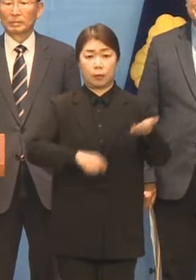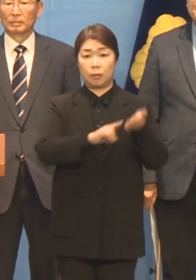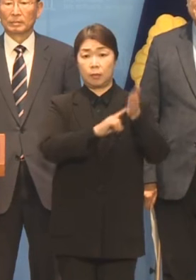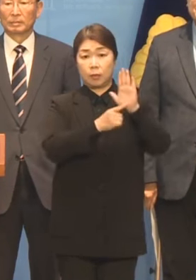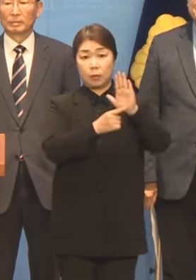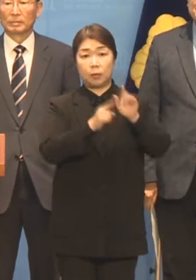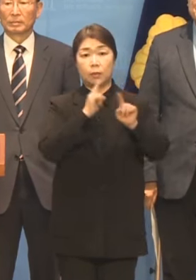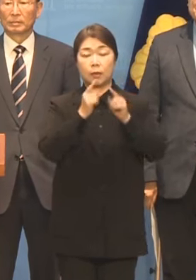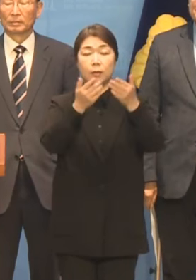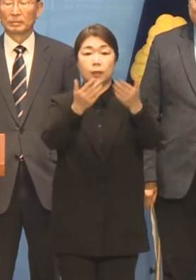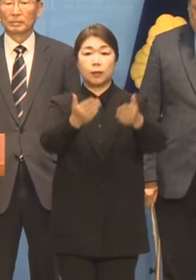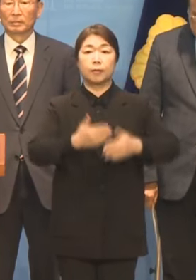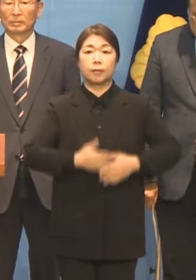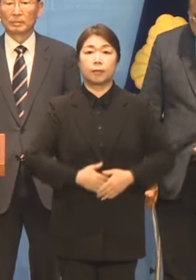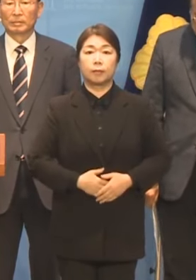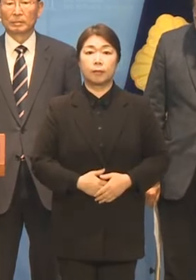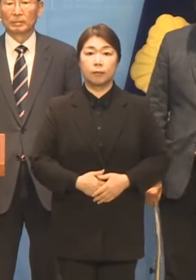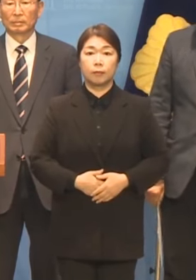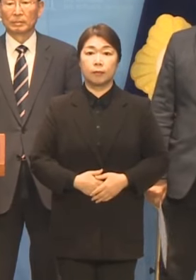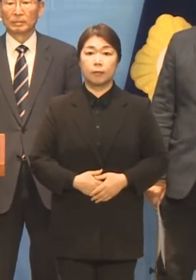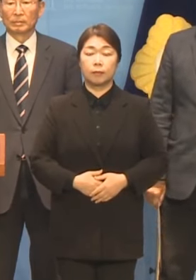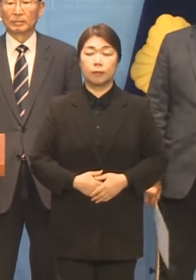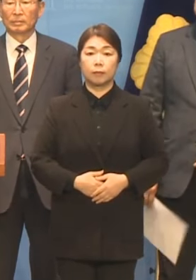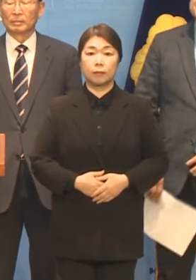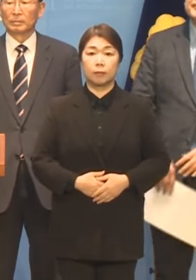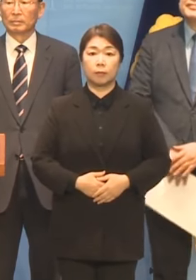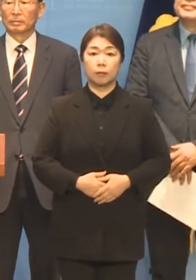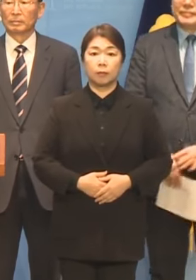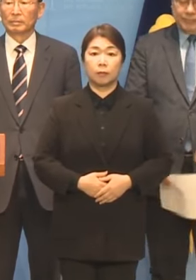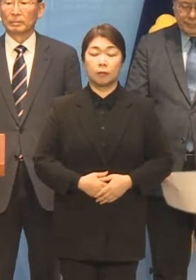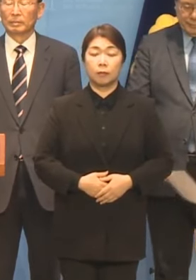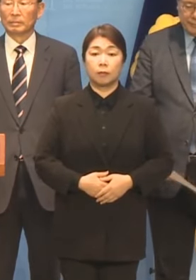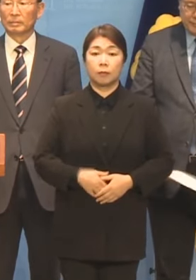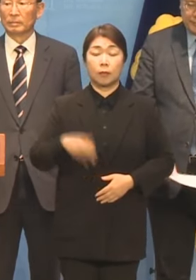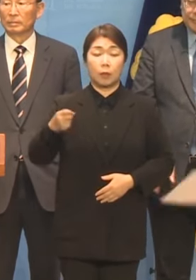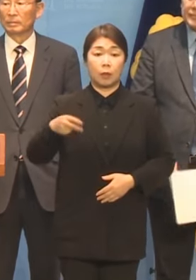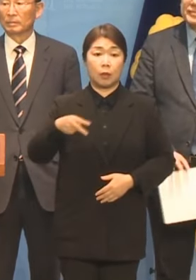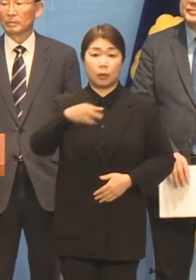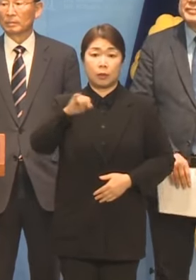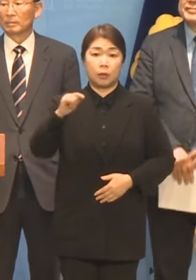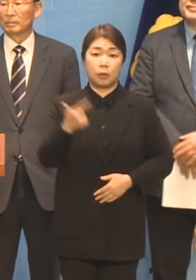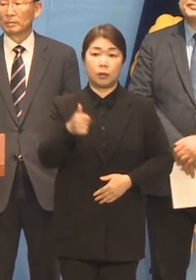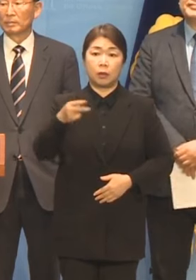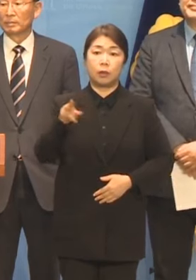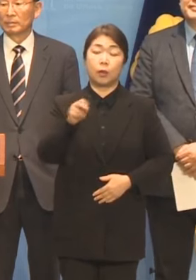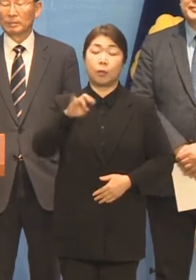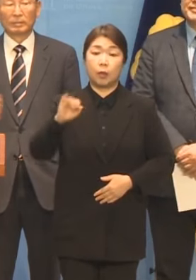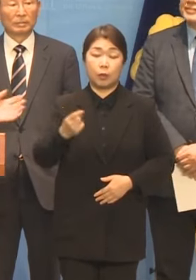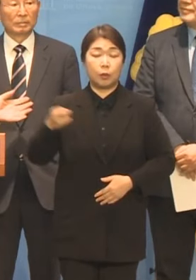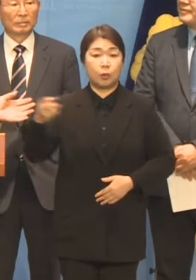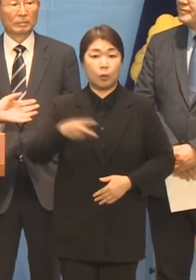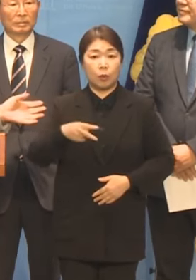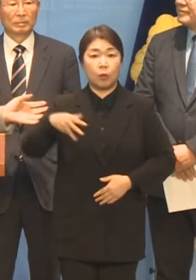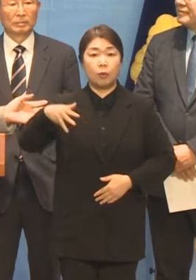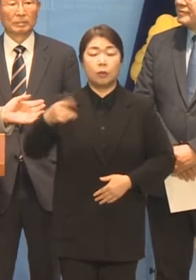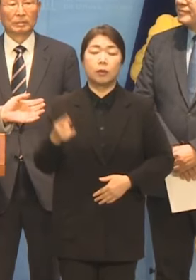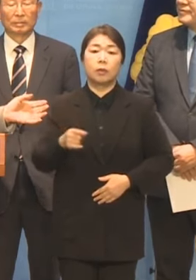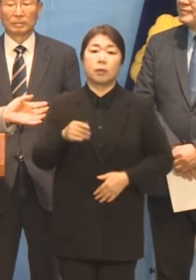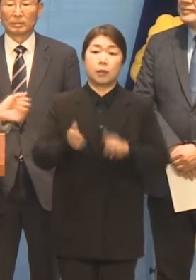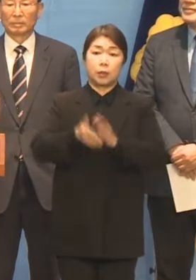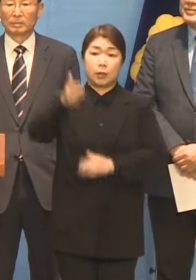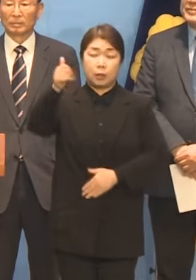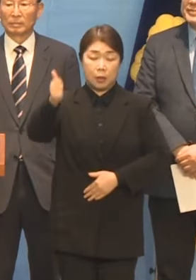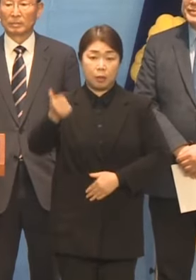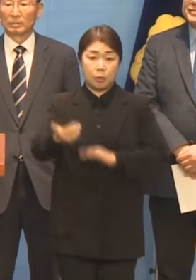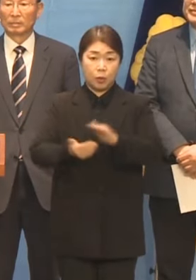회견을 갖기로 했습니다 아 최원열 위원님고 저 신경하 그리고 여기 시장님 세 분